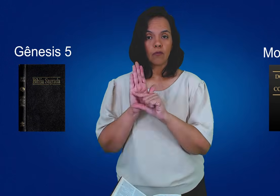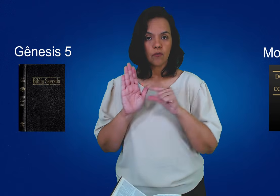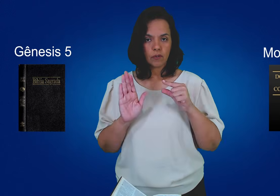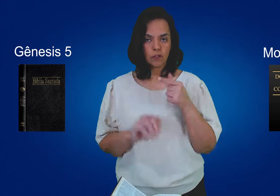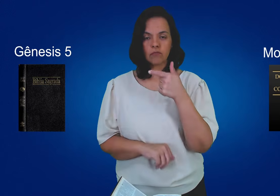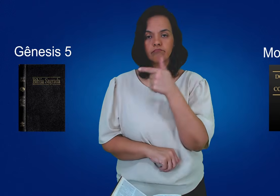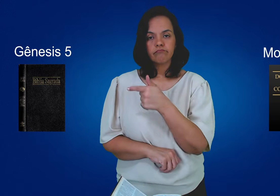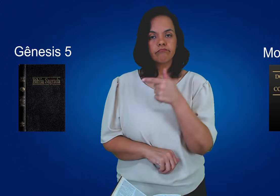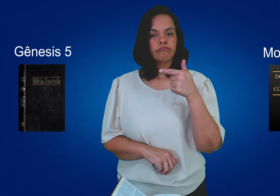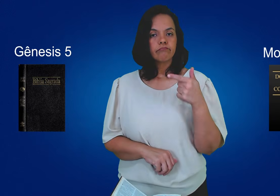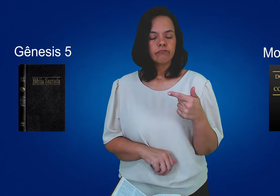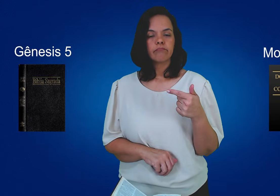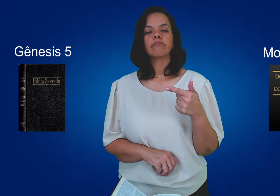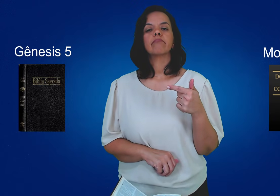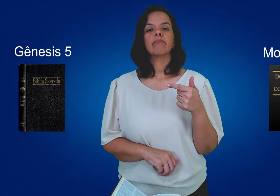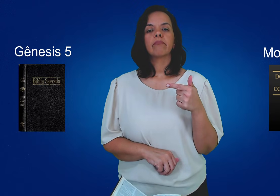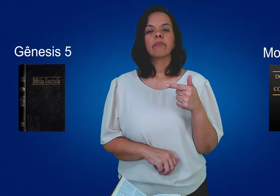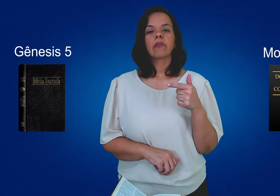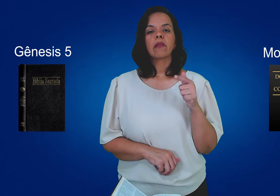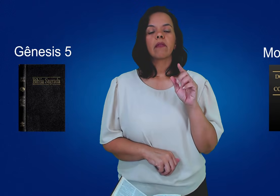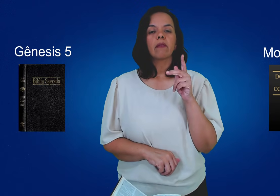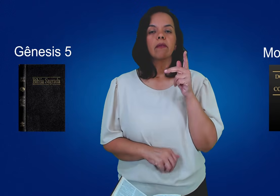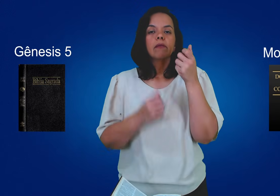Tem um versículo aqui, 22,